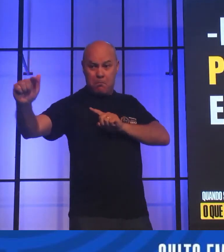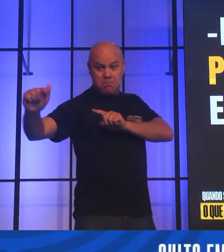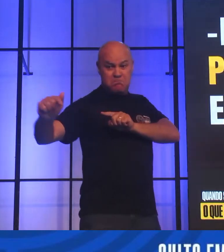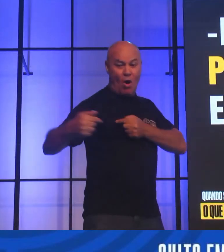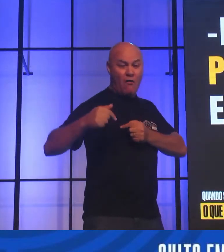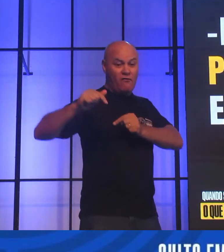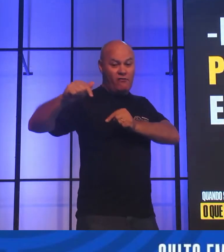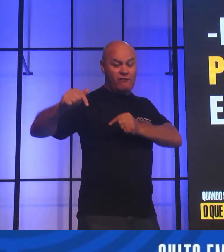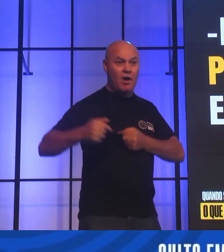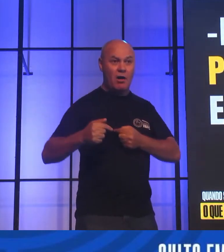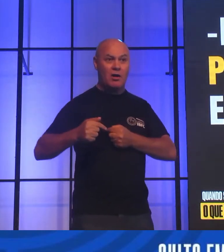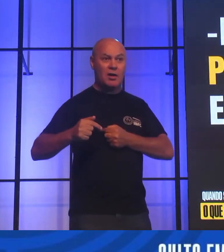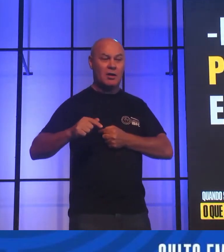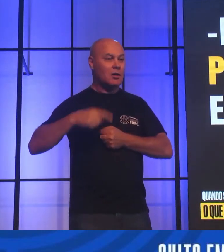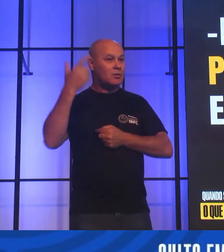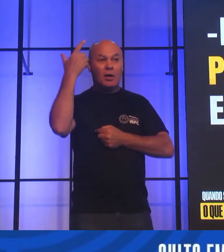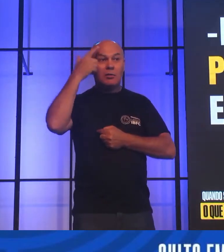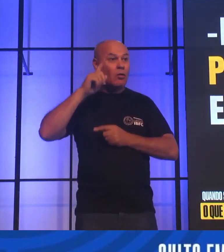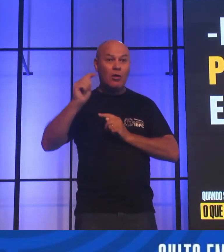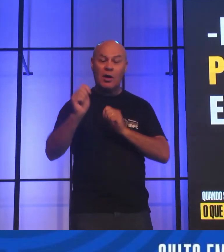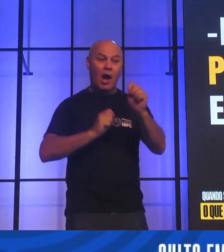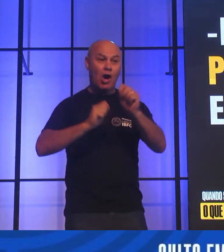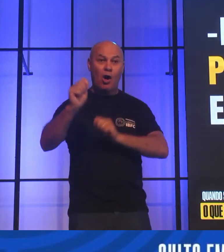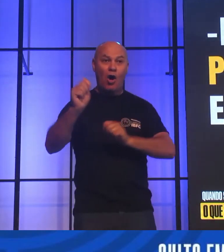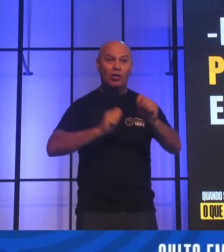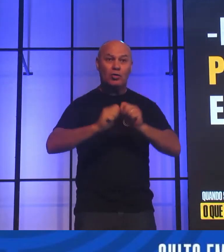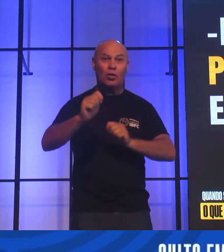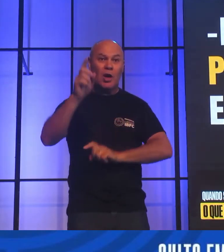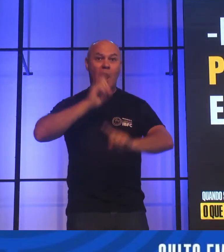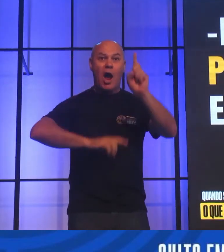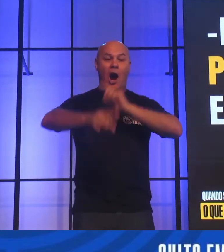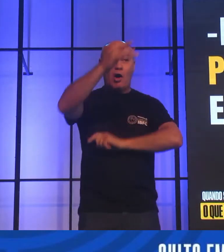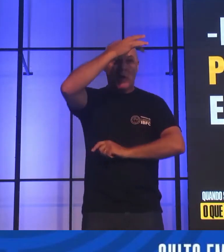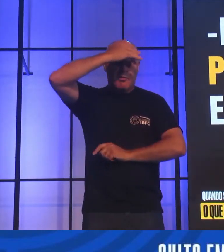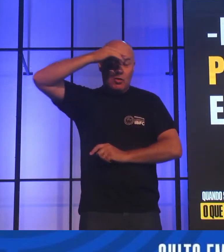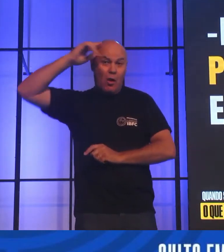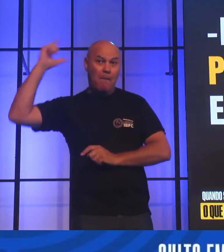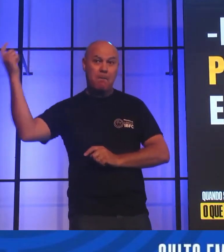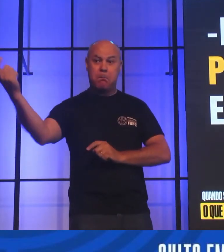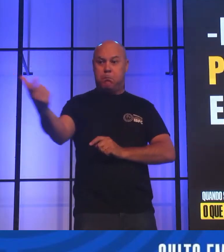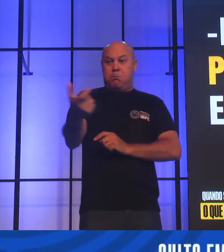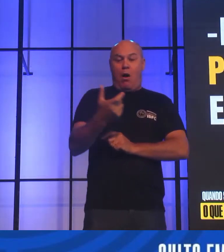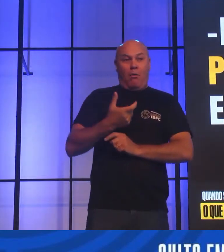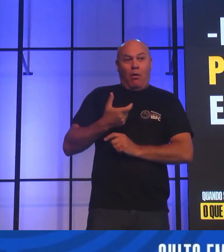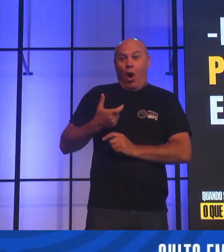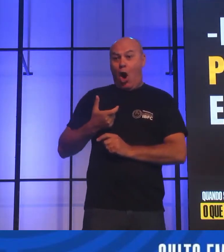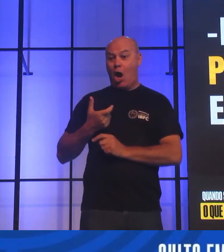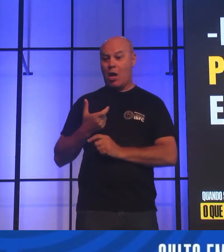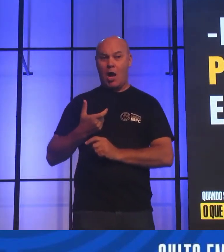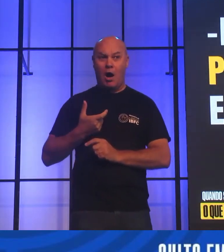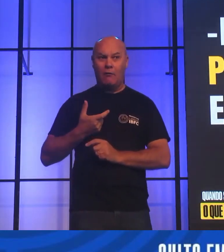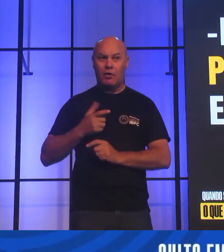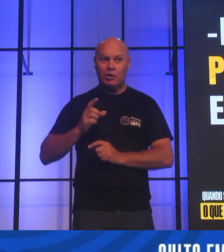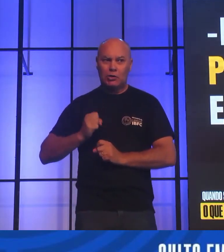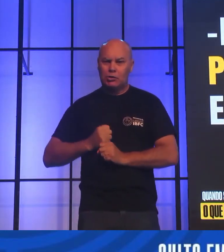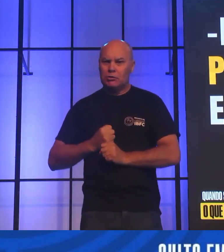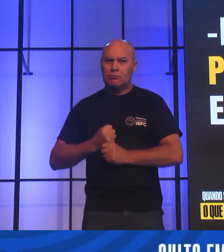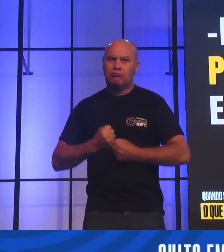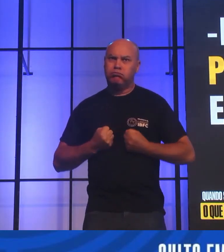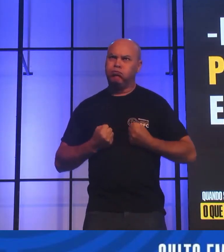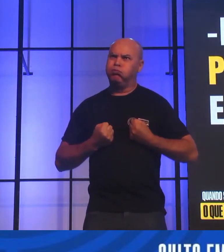certas palavras que, quando direcionado a você, acionam em você algo e